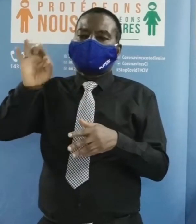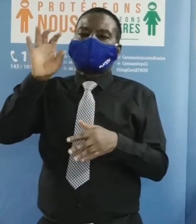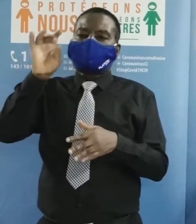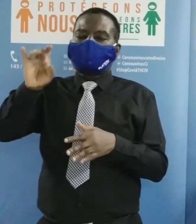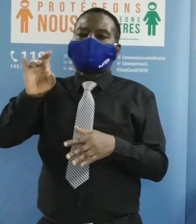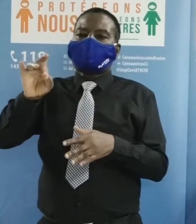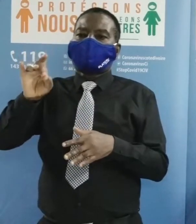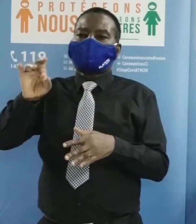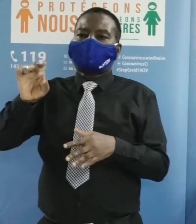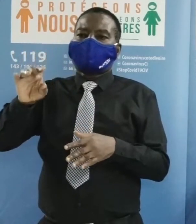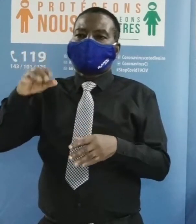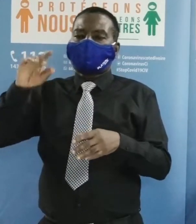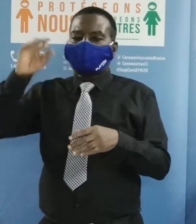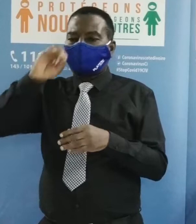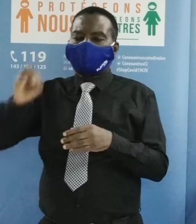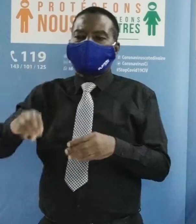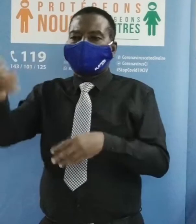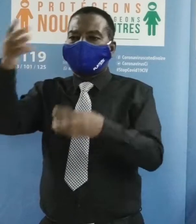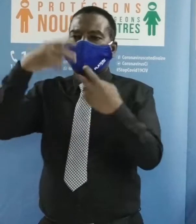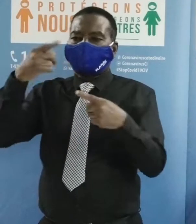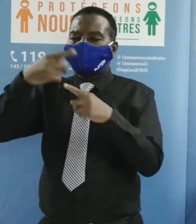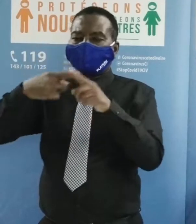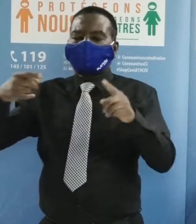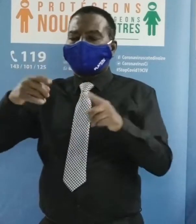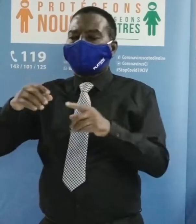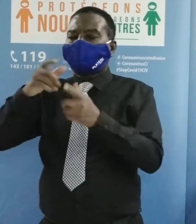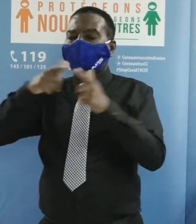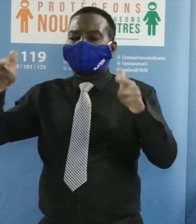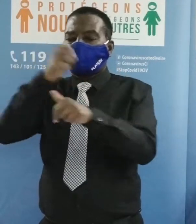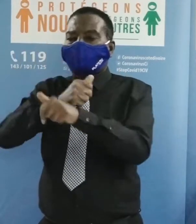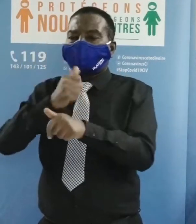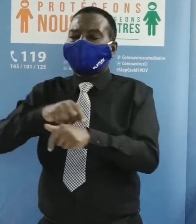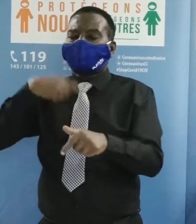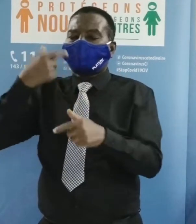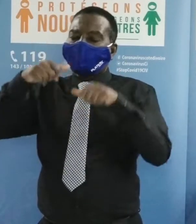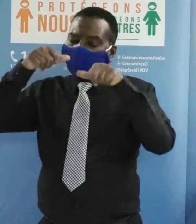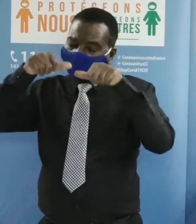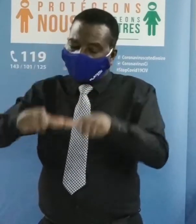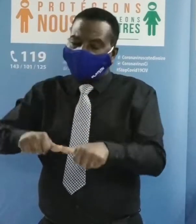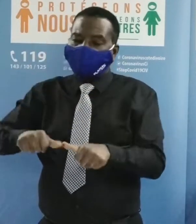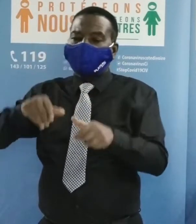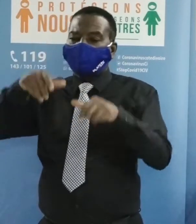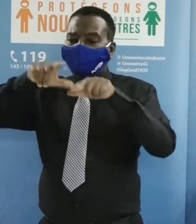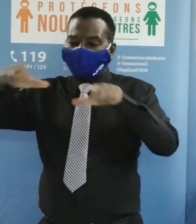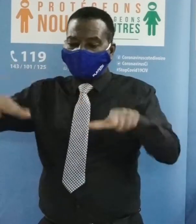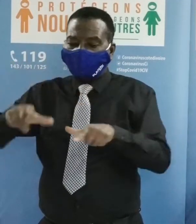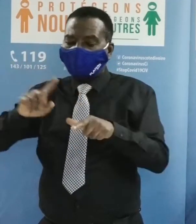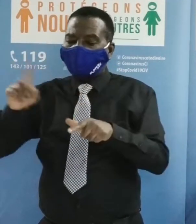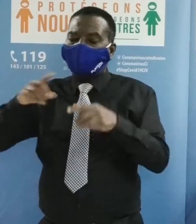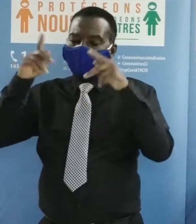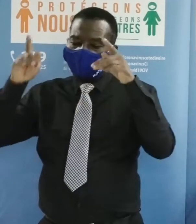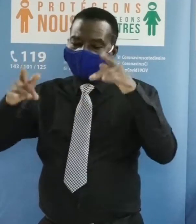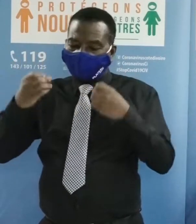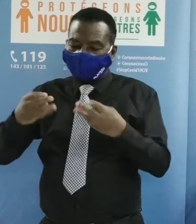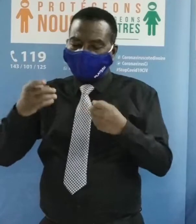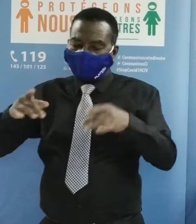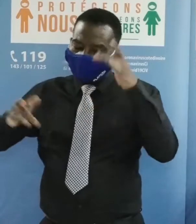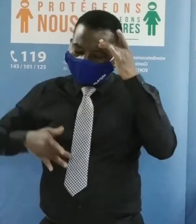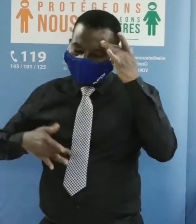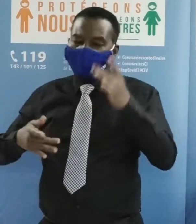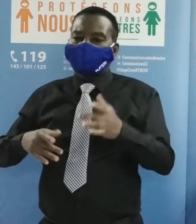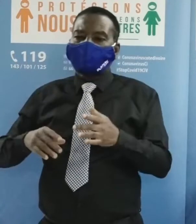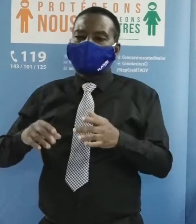des cas dépistés proviennent du grand abidjan qui reste l'épicentre de la pandémie dans p tous les districts sanitaires